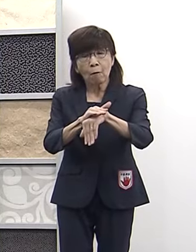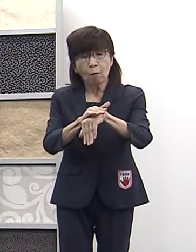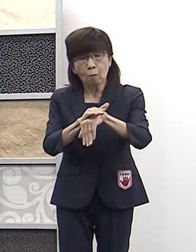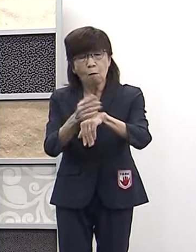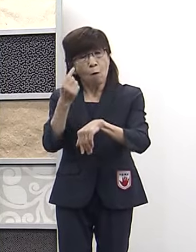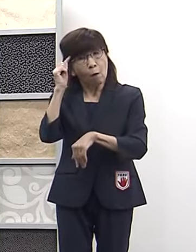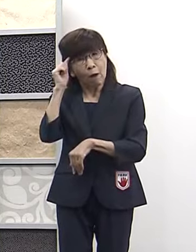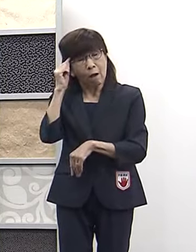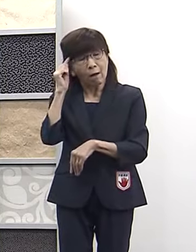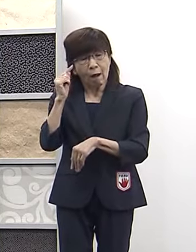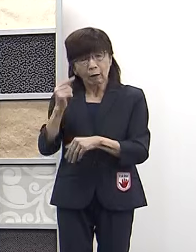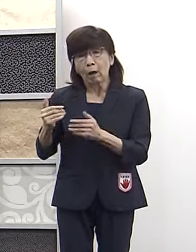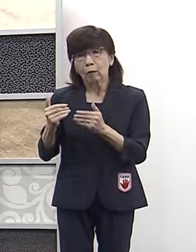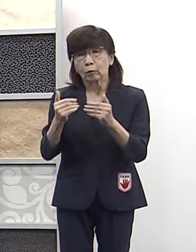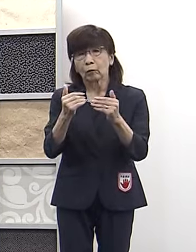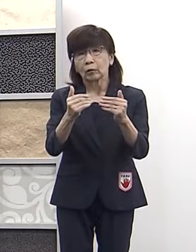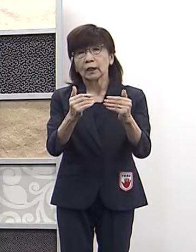をしているところでございます。